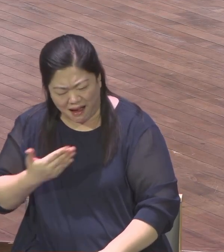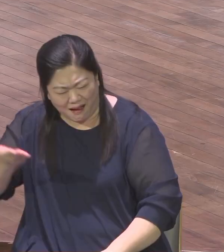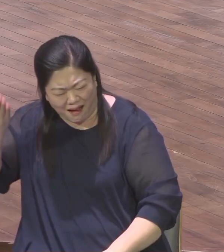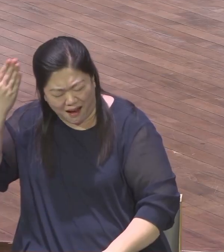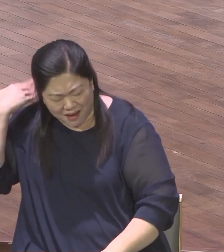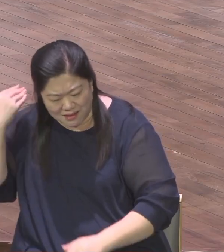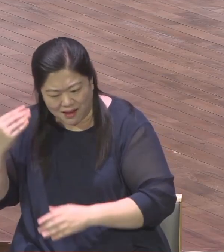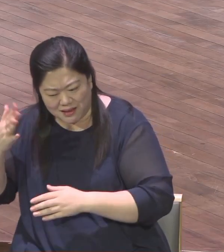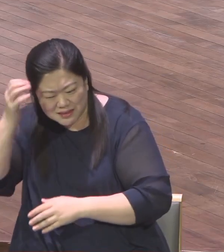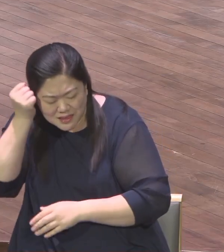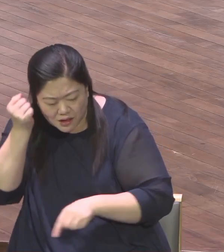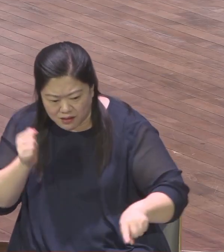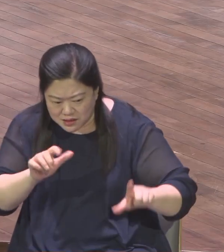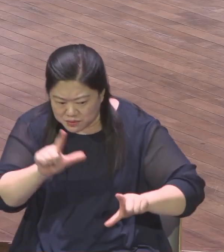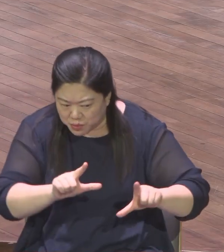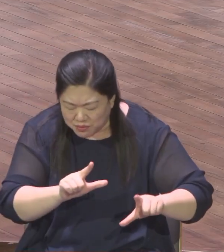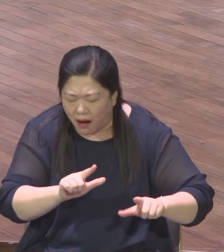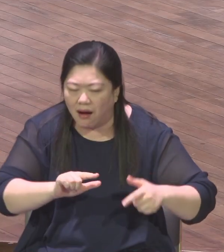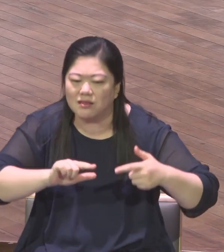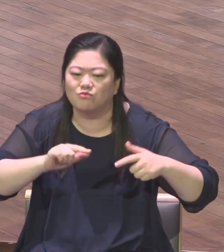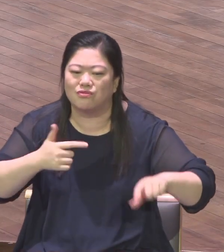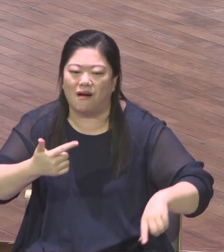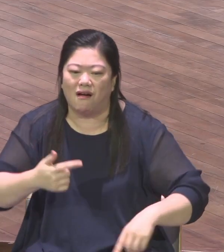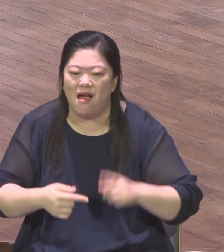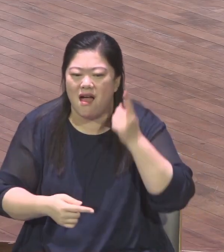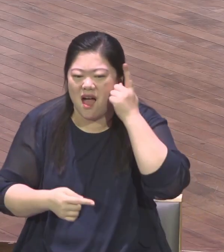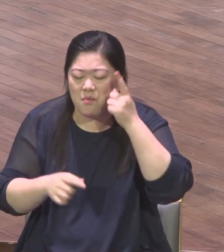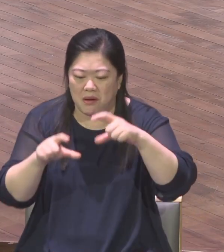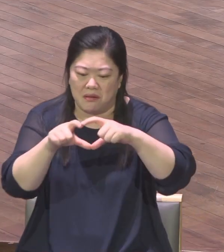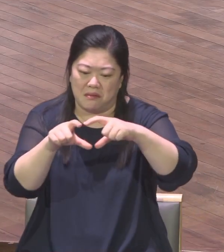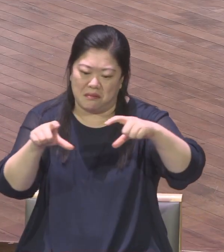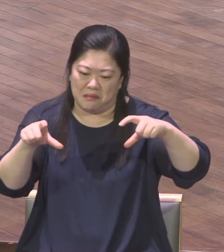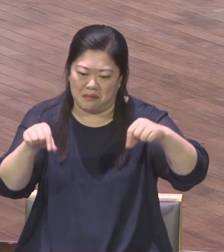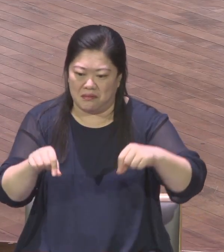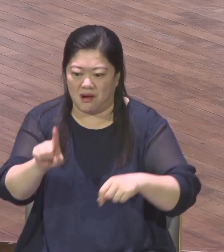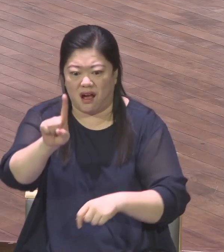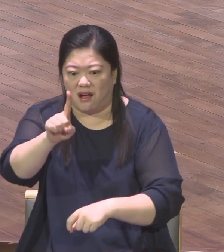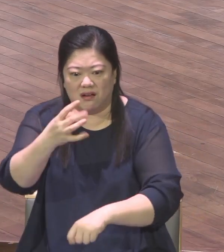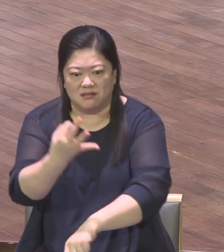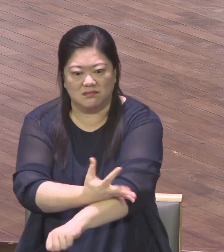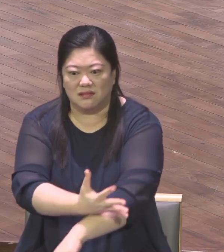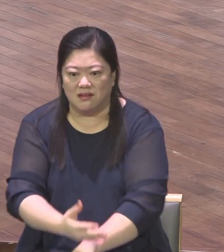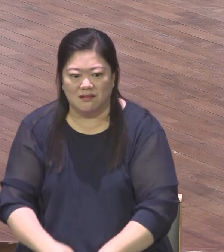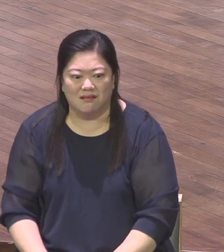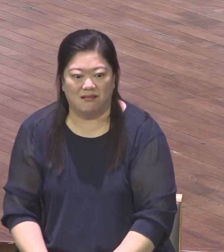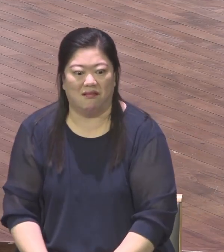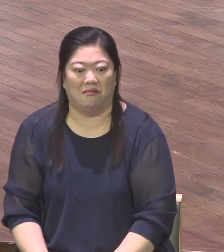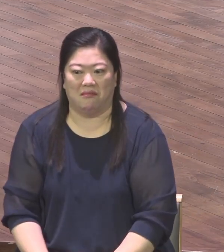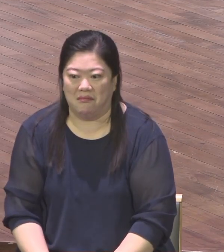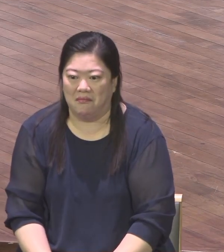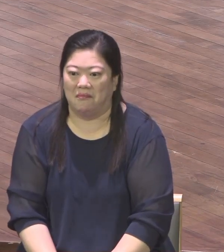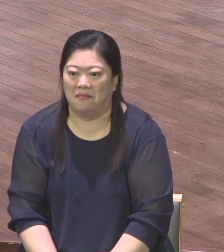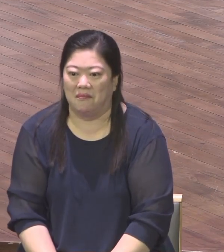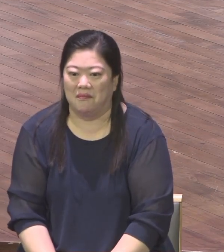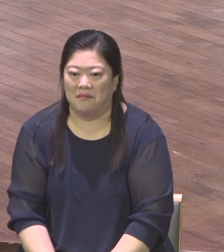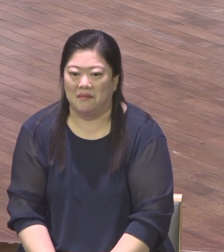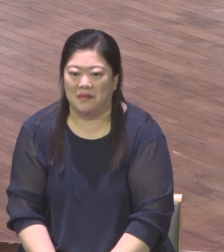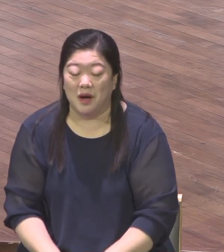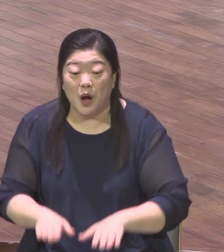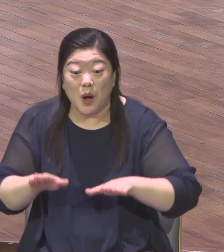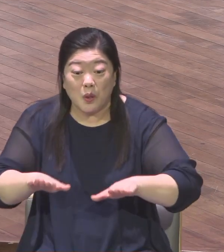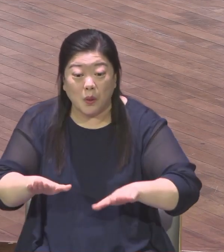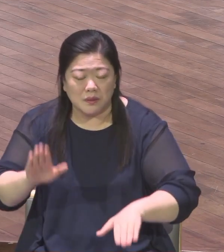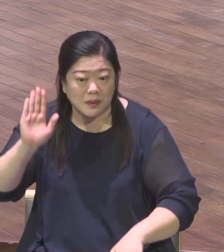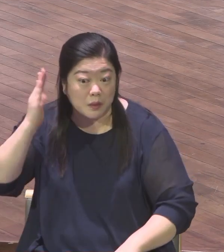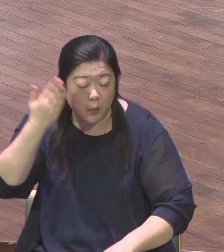그렇게 변했지요. 휴대폰 하나만 있으면 끝날 시대니까. 자, 지금 시대를 가리켜 뭐라 그래요?